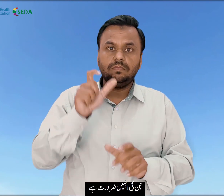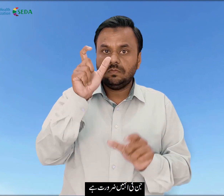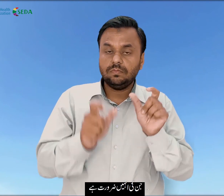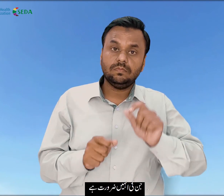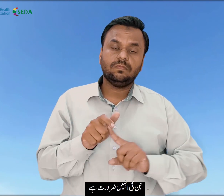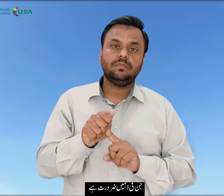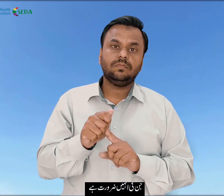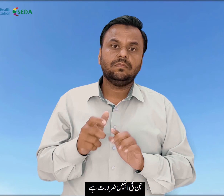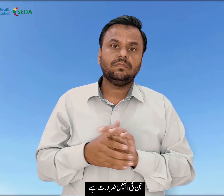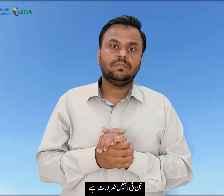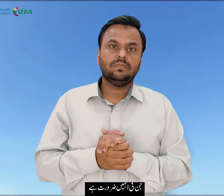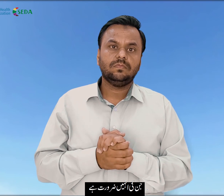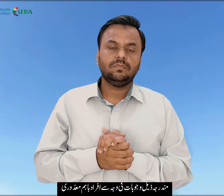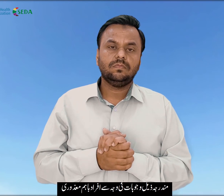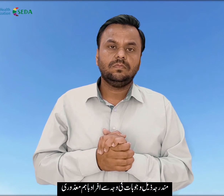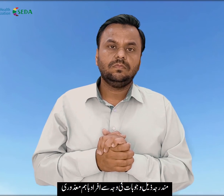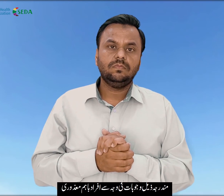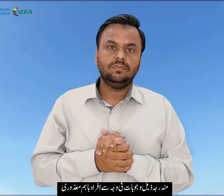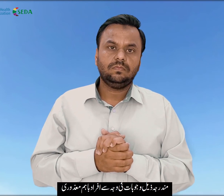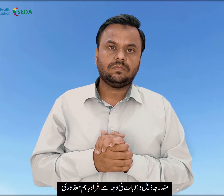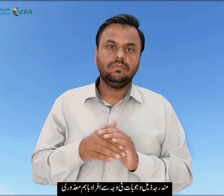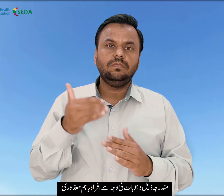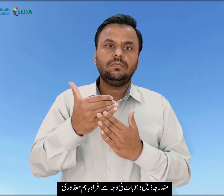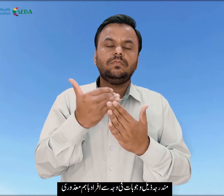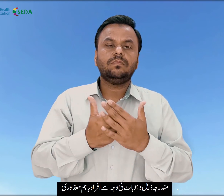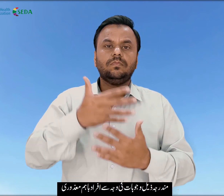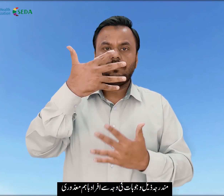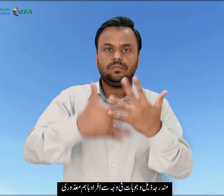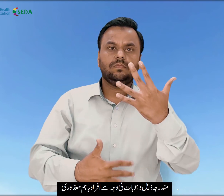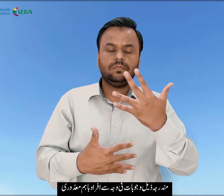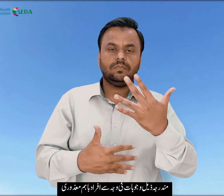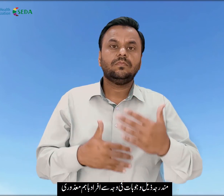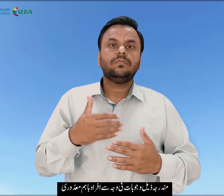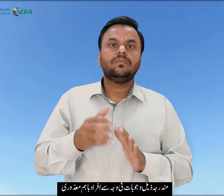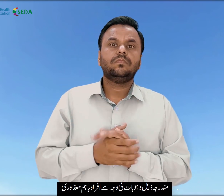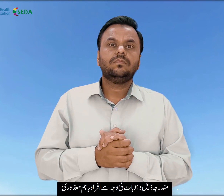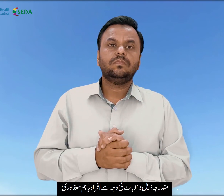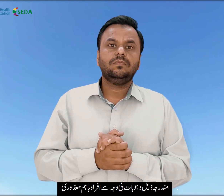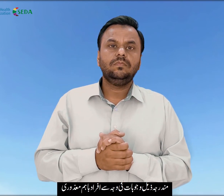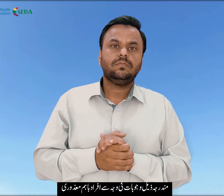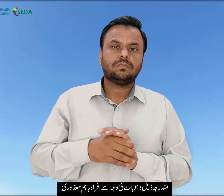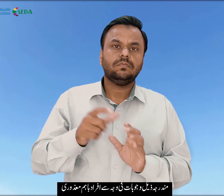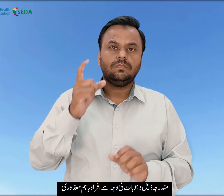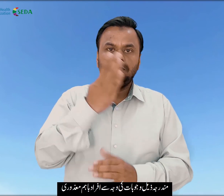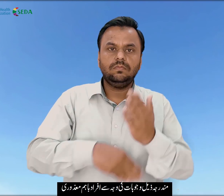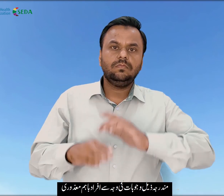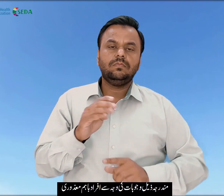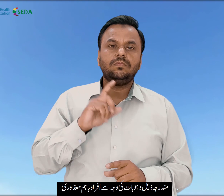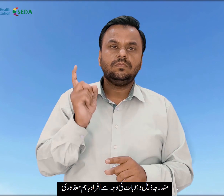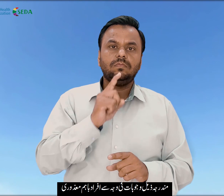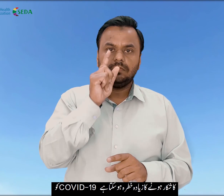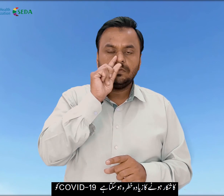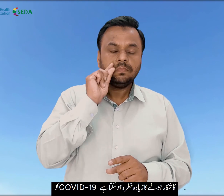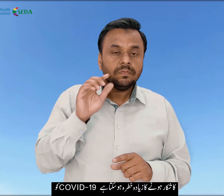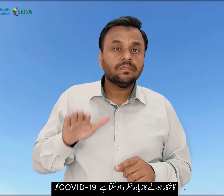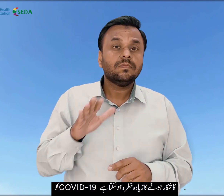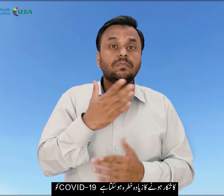ہے۔ مندرجہ ذیل وجوہات کی وجہ سے افراد باہم معذوری کو کووڈ-19